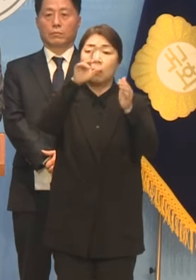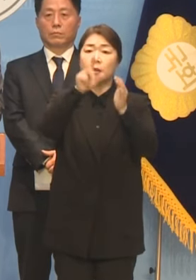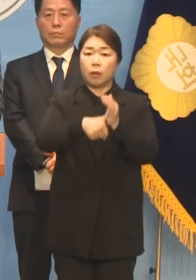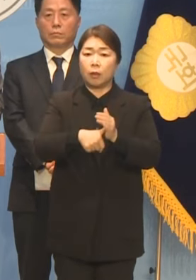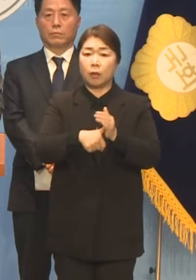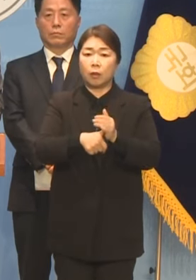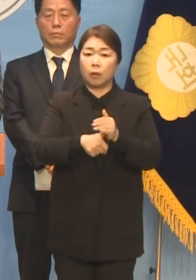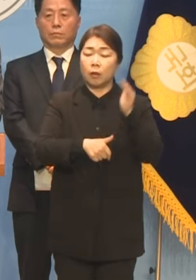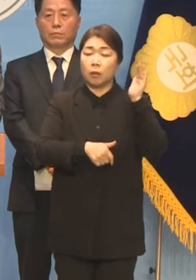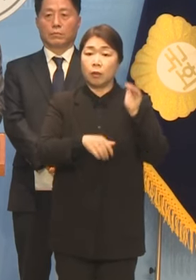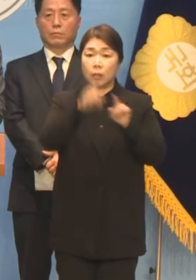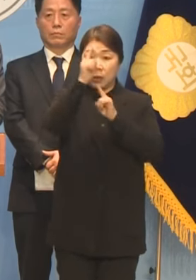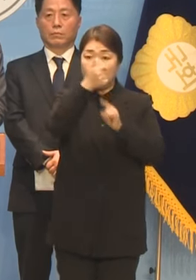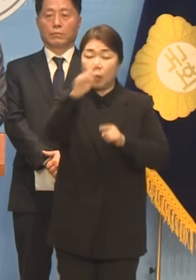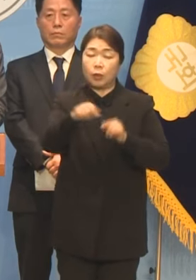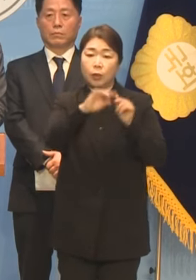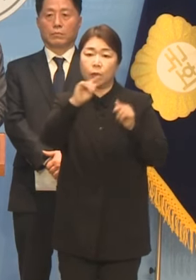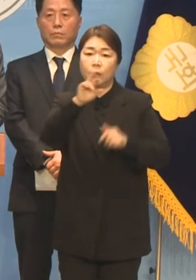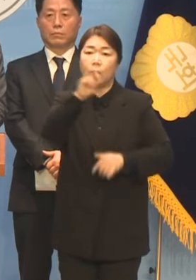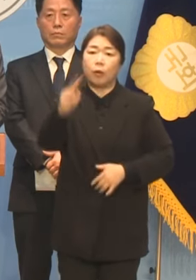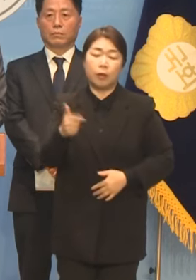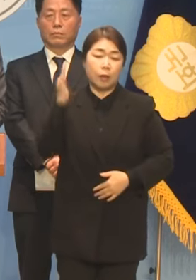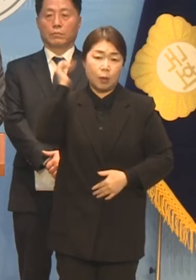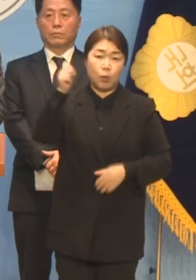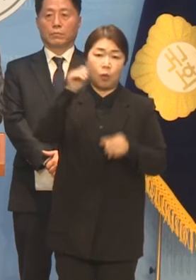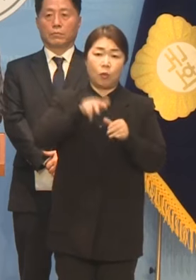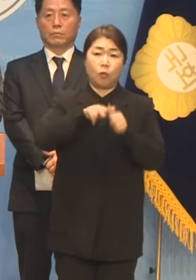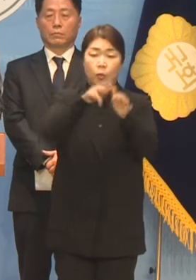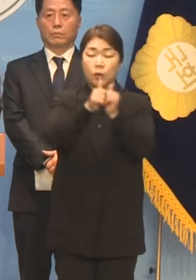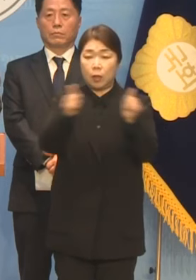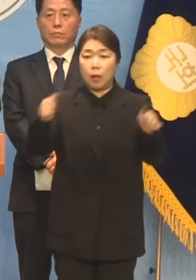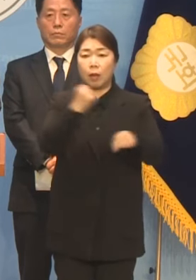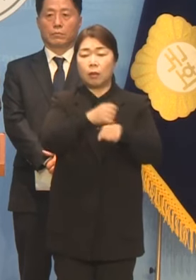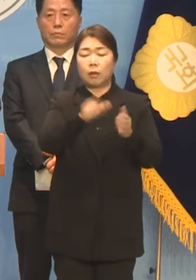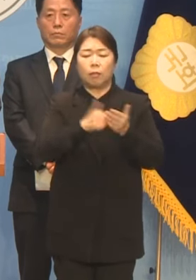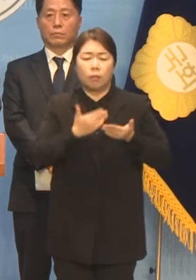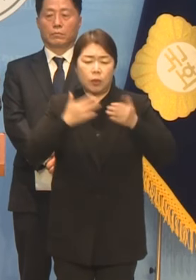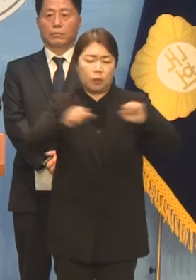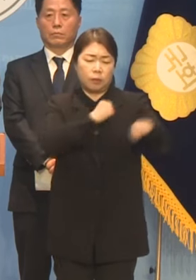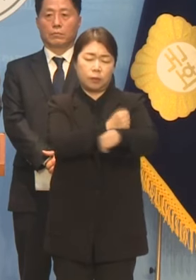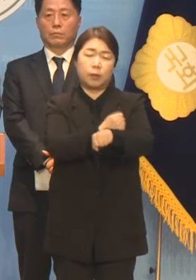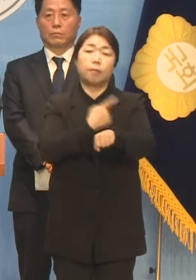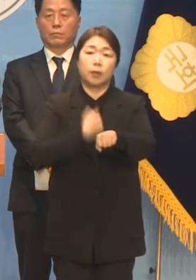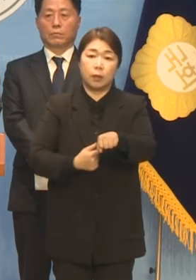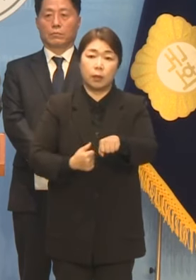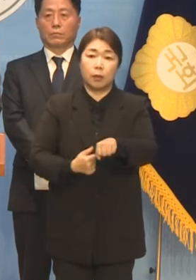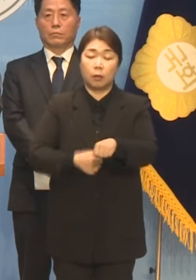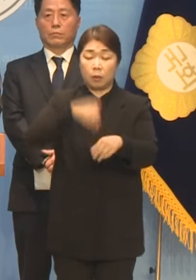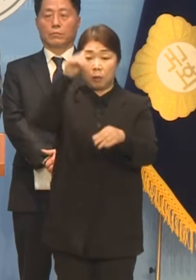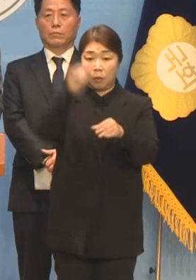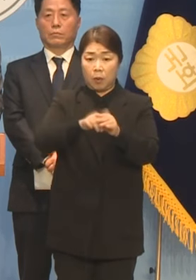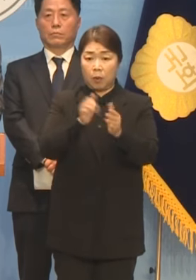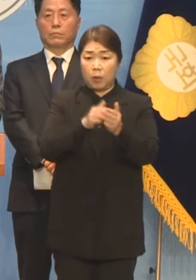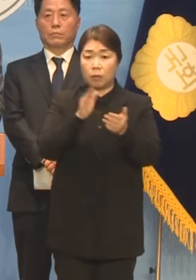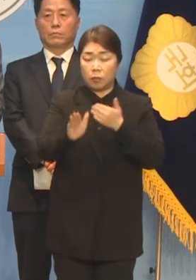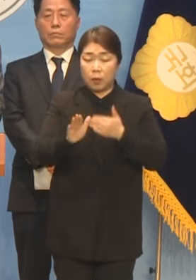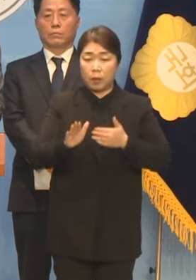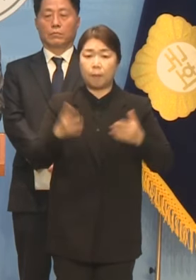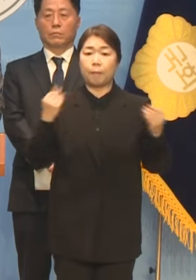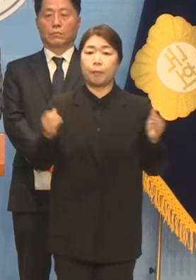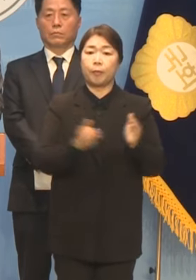찾아가서 누구보다 열심히 봉사하며 도와드렸습니다 경선을 마친 후에는 저는